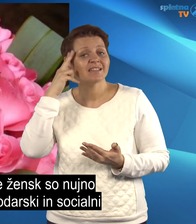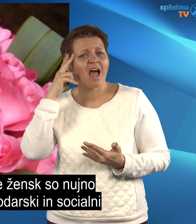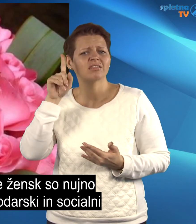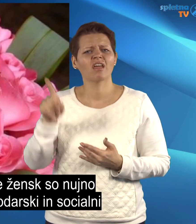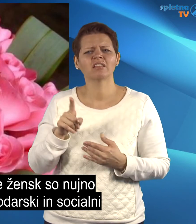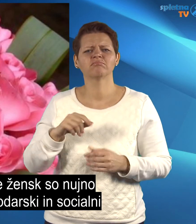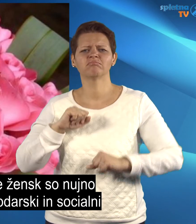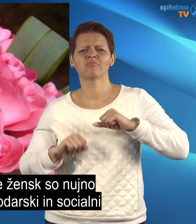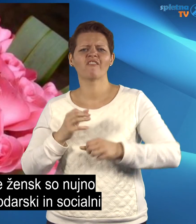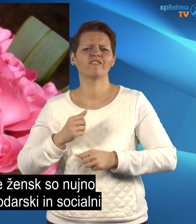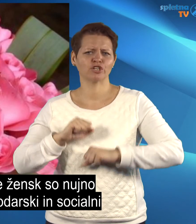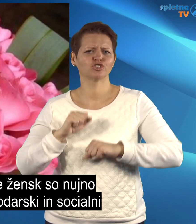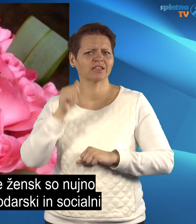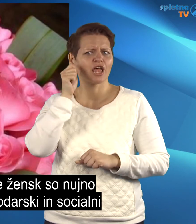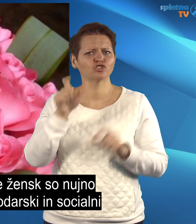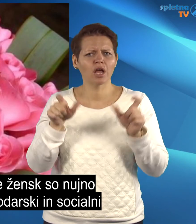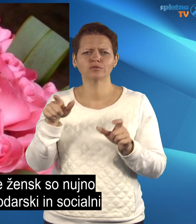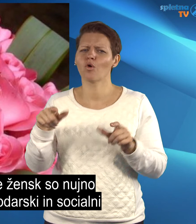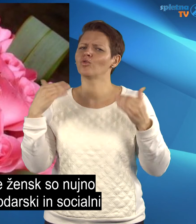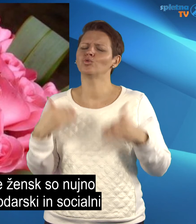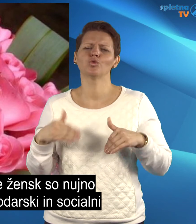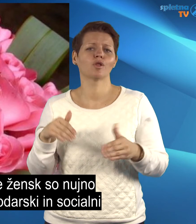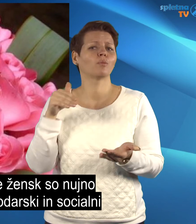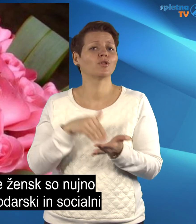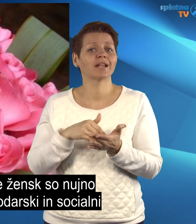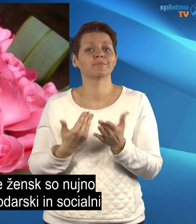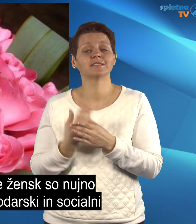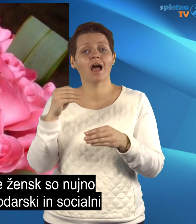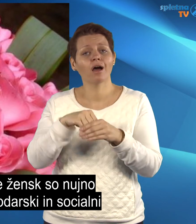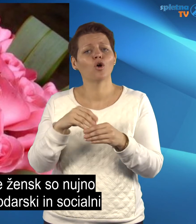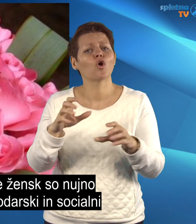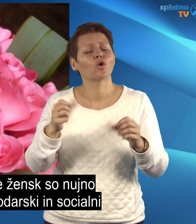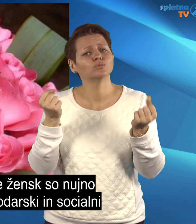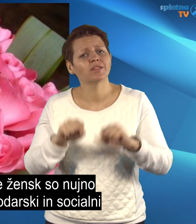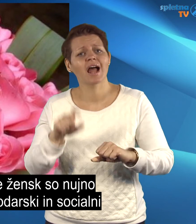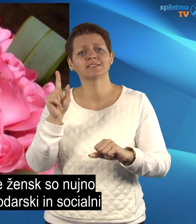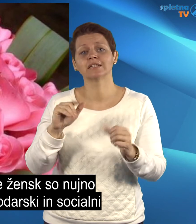Znanje in veščine žensk so nujno potrebne za gospodarski in socialni razvoj družbe, kar bi